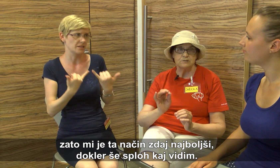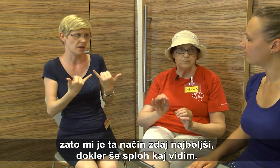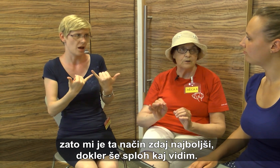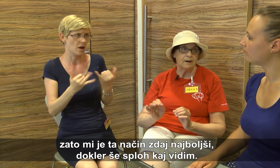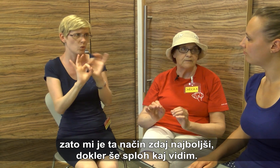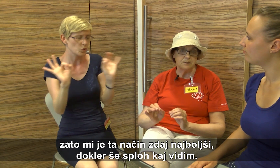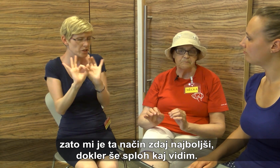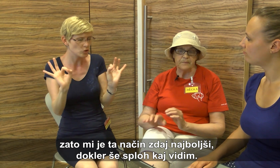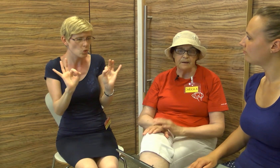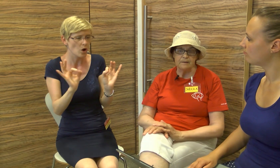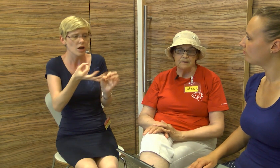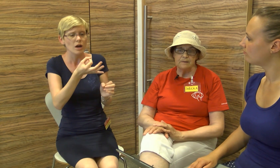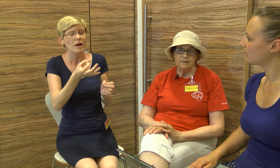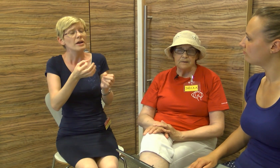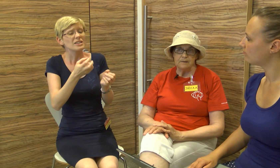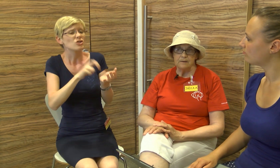dokler še sploh kaj vidim.